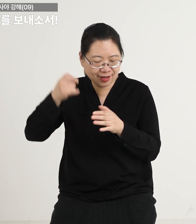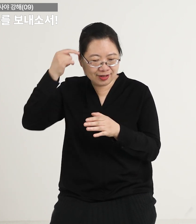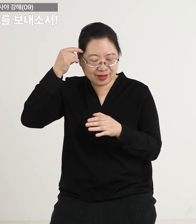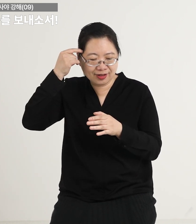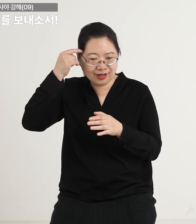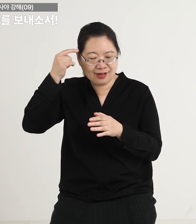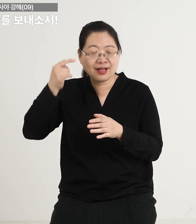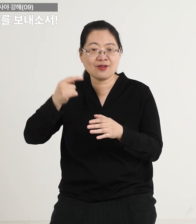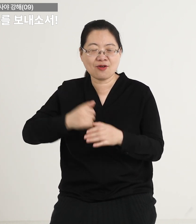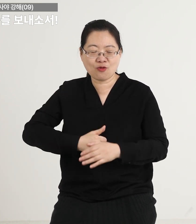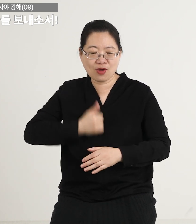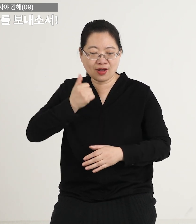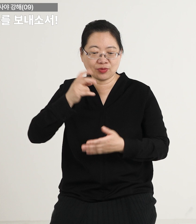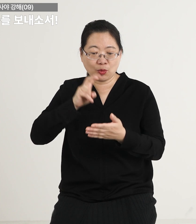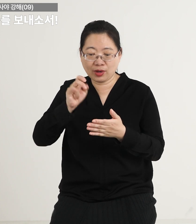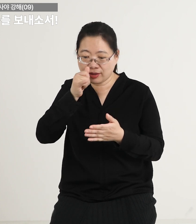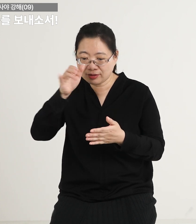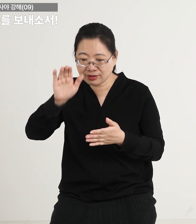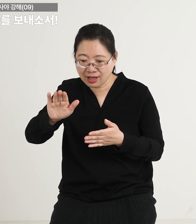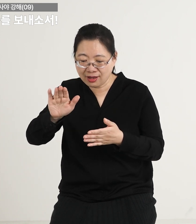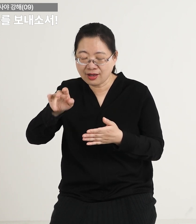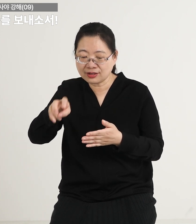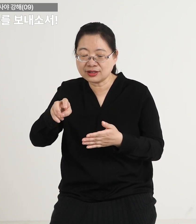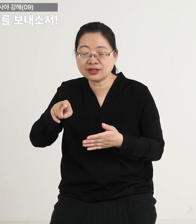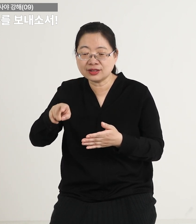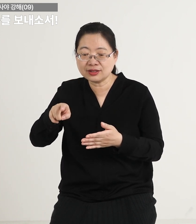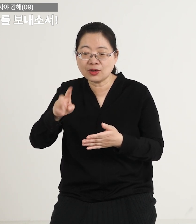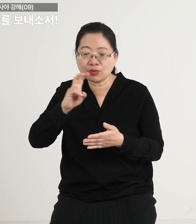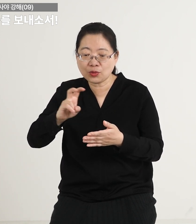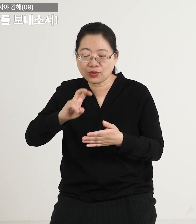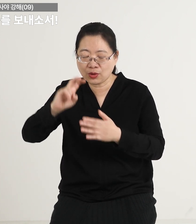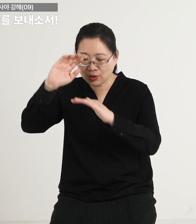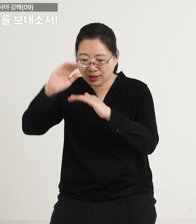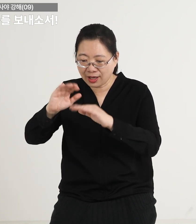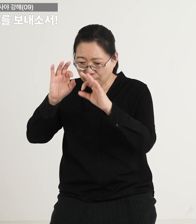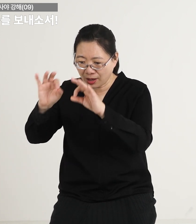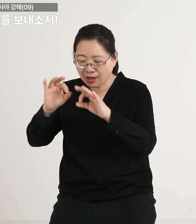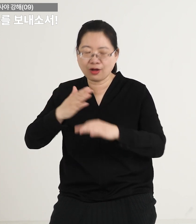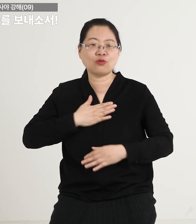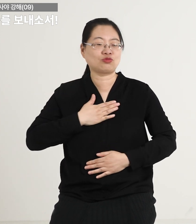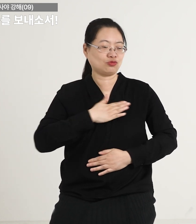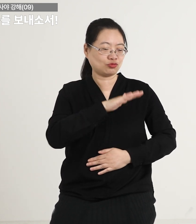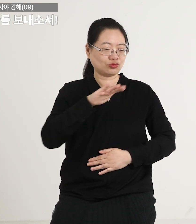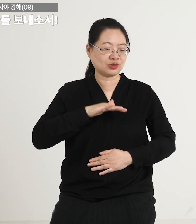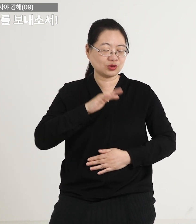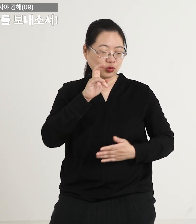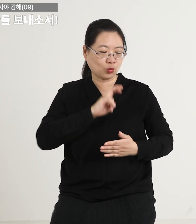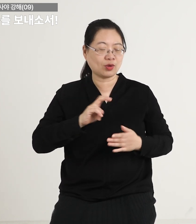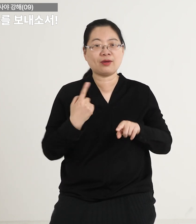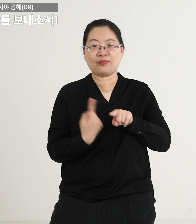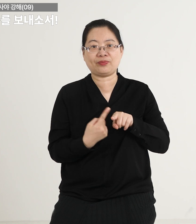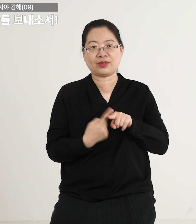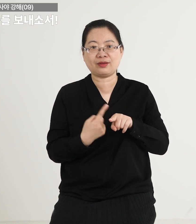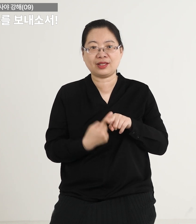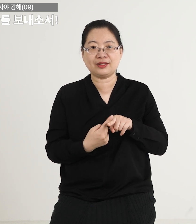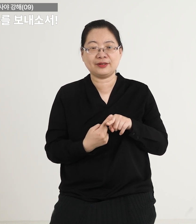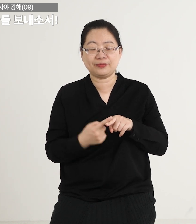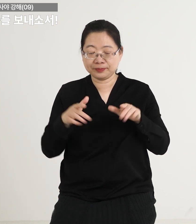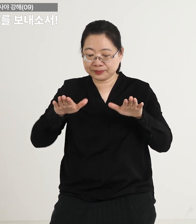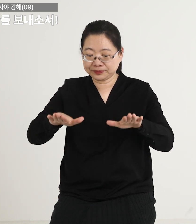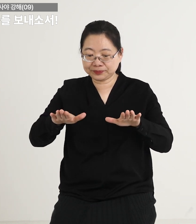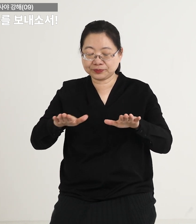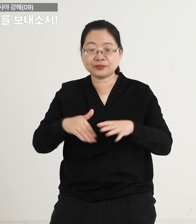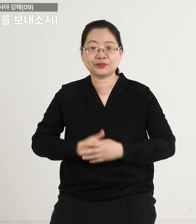그것이 내 노래였더라고요. 우리의 노래였더라고요. 자, 그런데 이제 오늘은